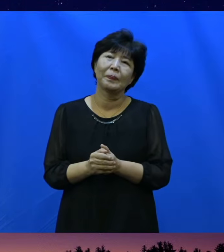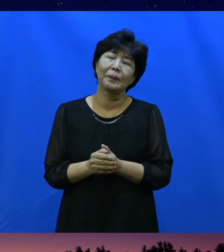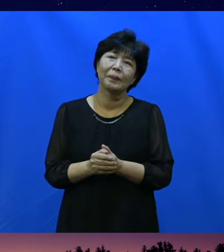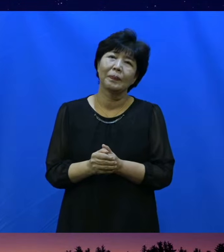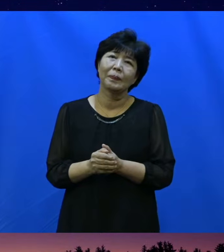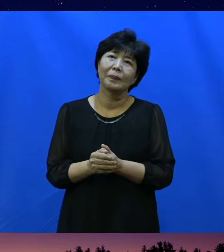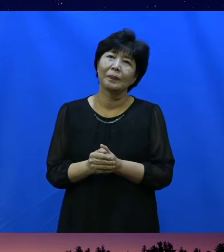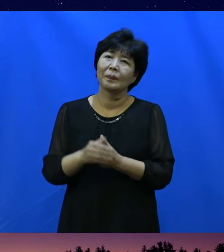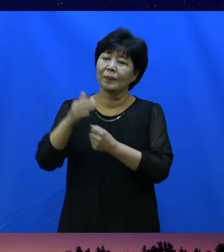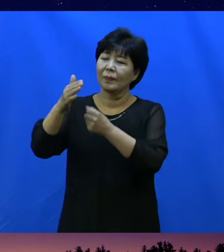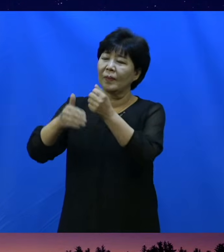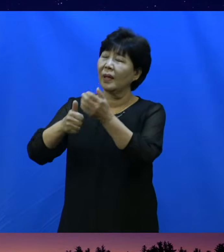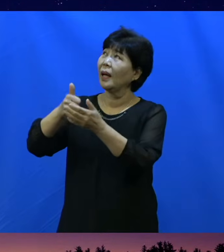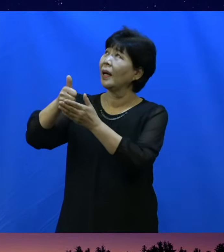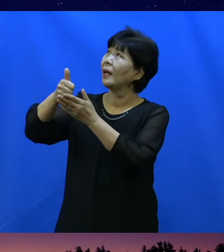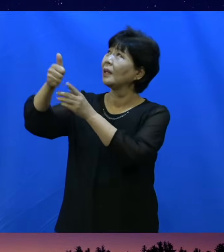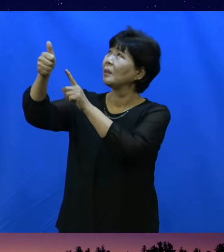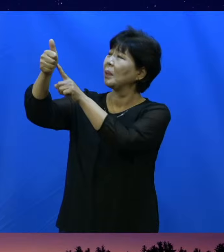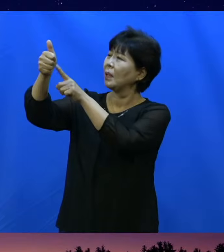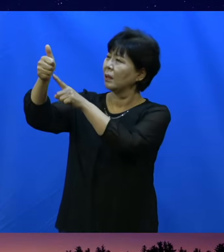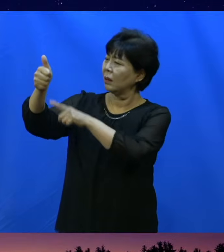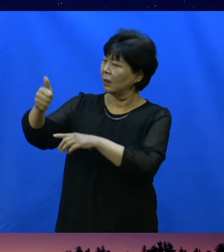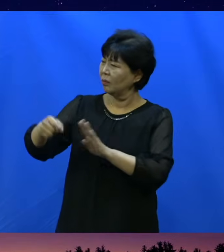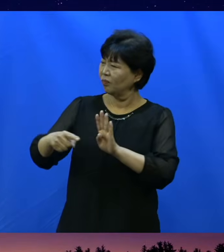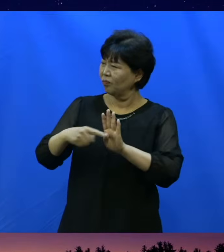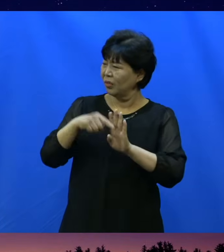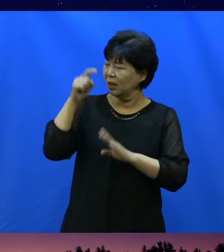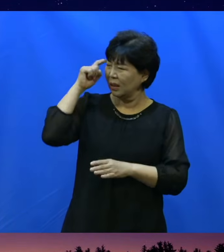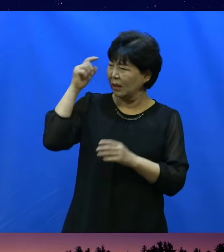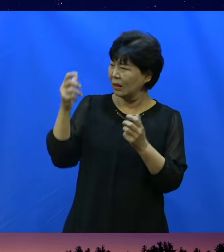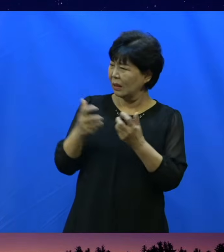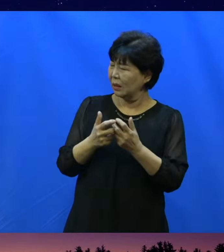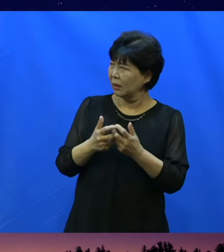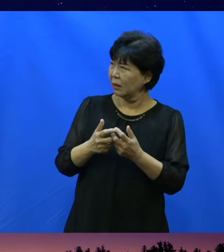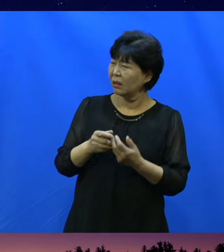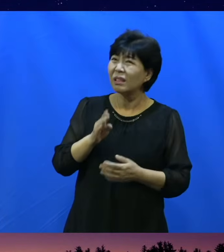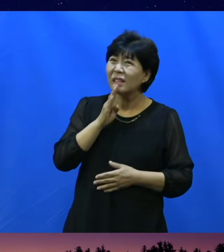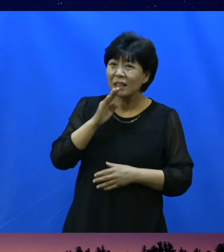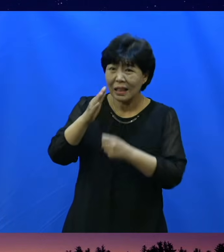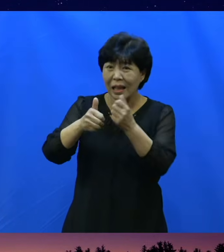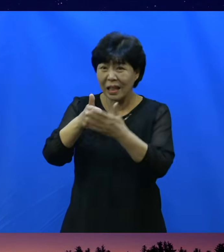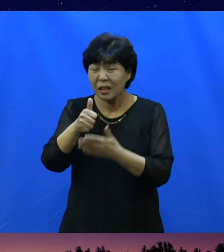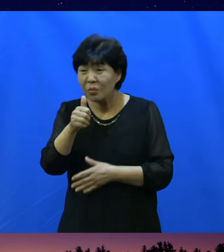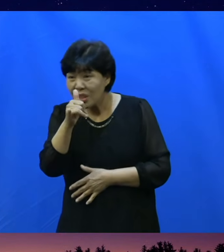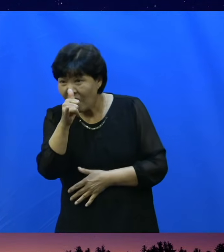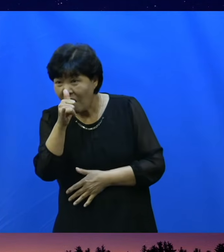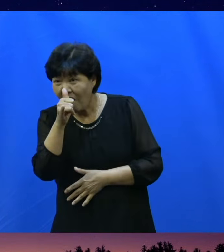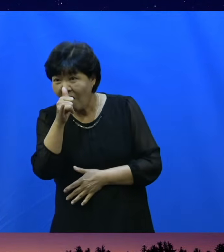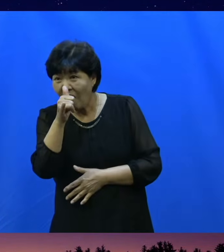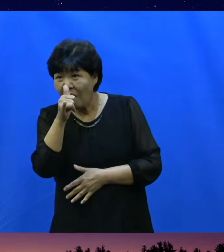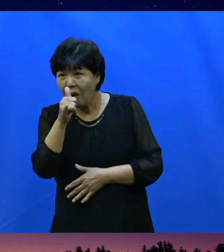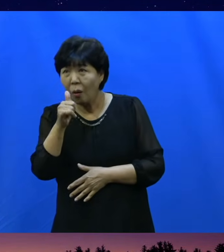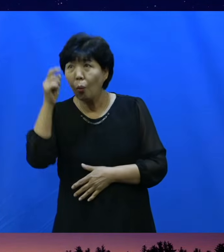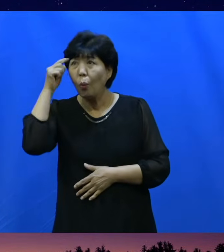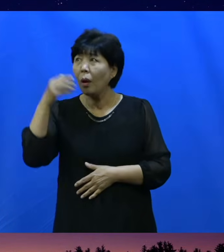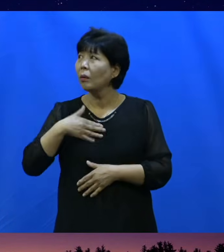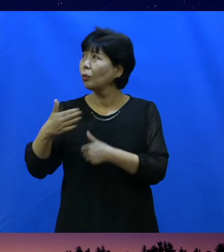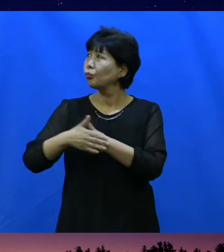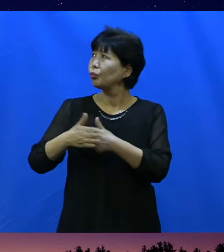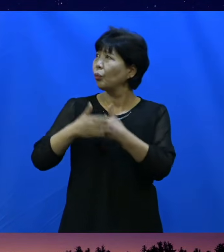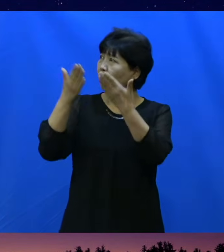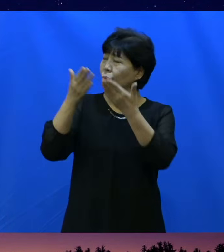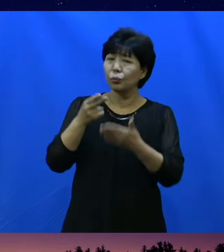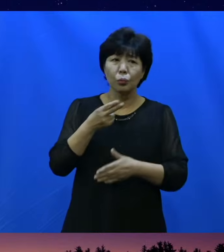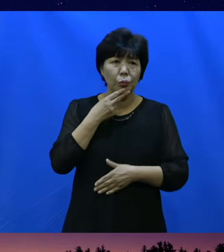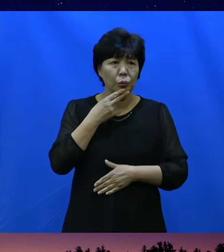그리고 하나님에 대해서도 부정적인 생각이 막 밀려오는 거죠. 하나님이 과연 있느냐는 거죠. 하나님 왜 나를 안 돕느냐는 거예요. 내 철학 이렇게